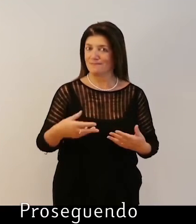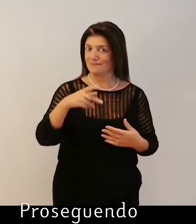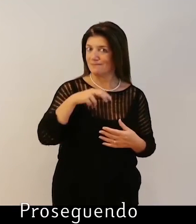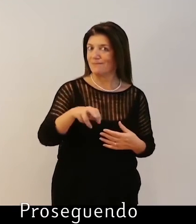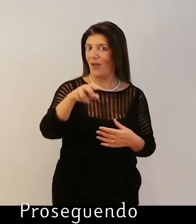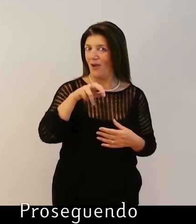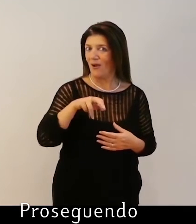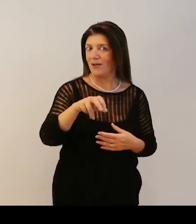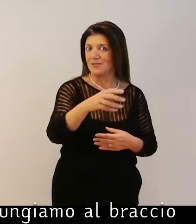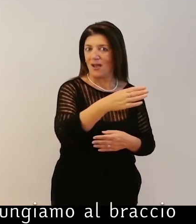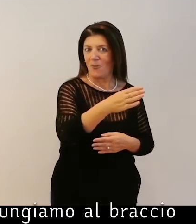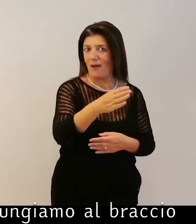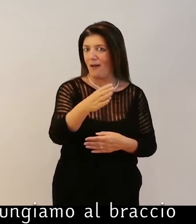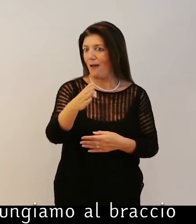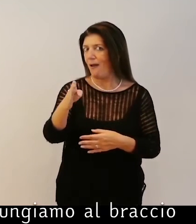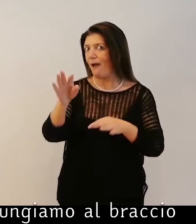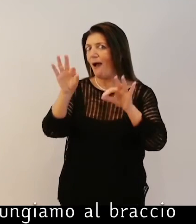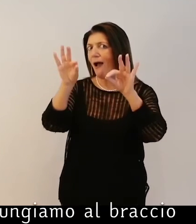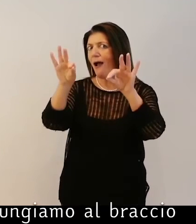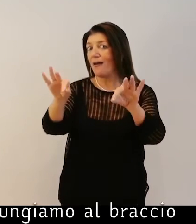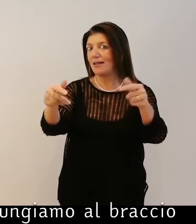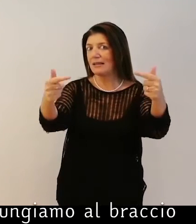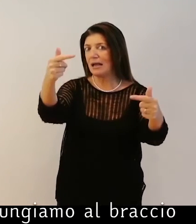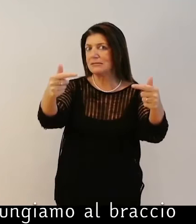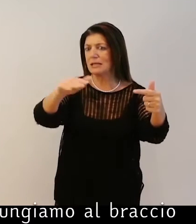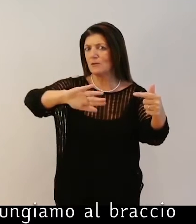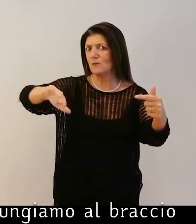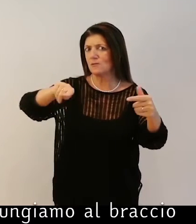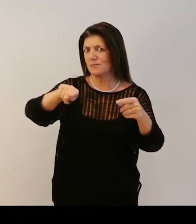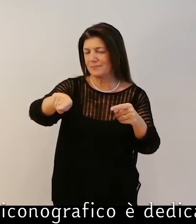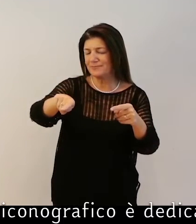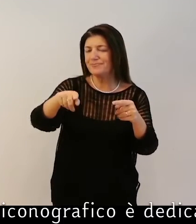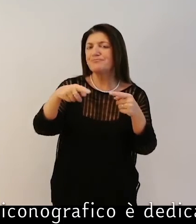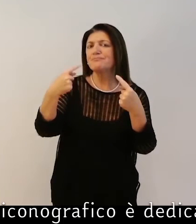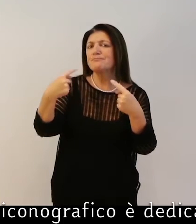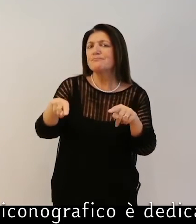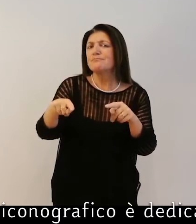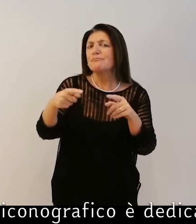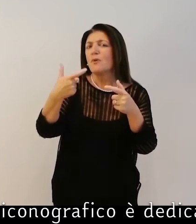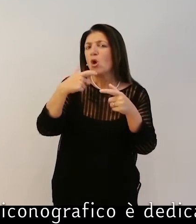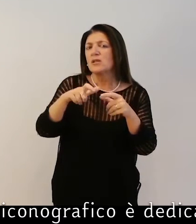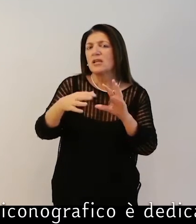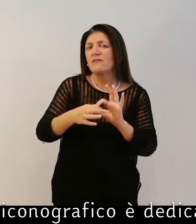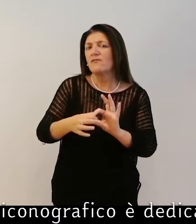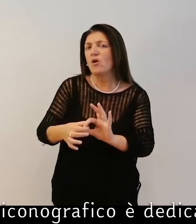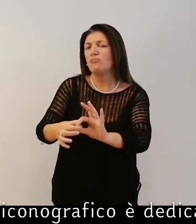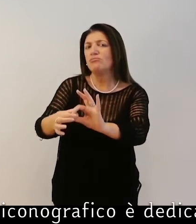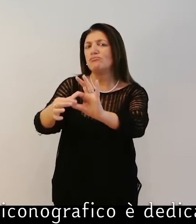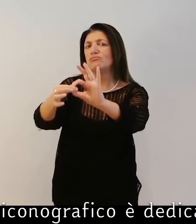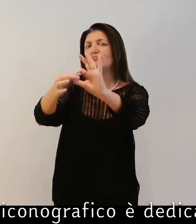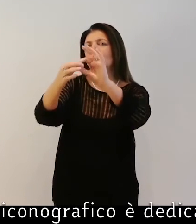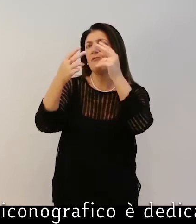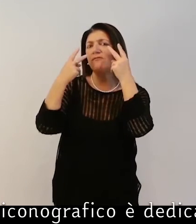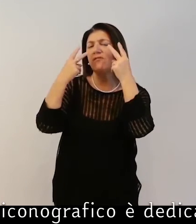Proseguendo in senso orario, giungiamo al braccio destro del transetto, il cui tema iconografico è dedicato